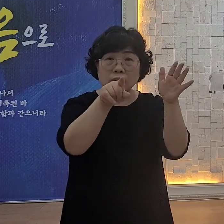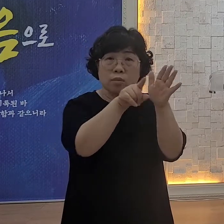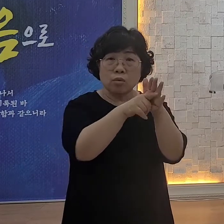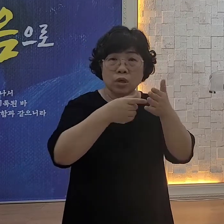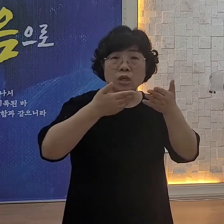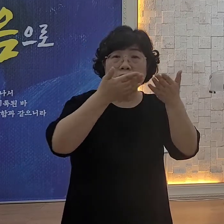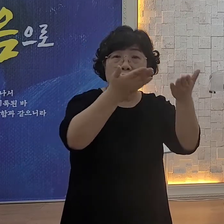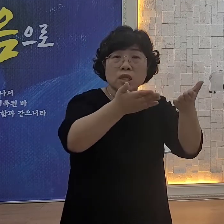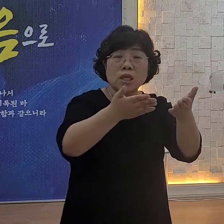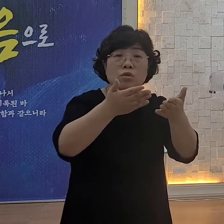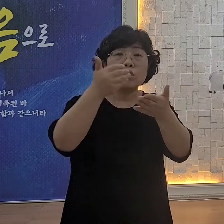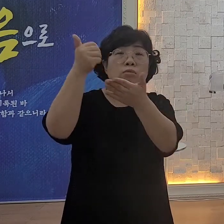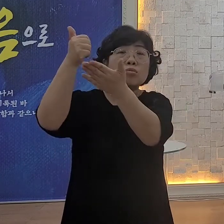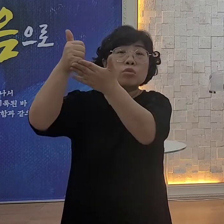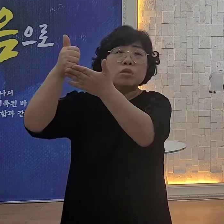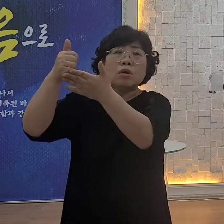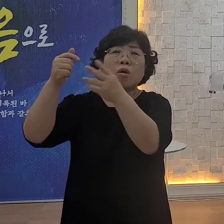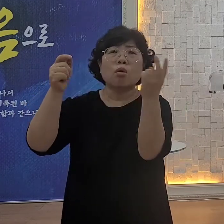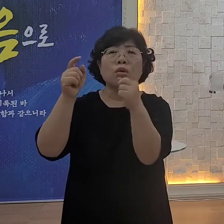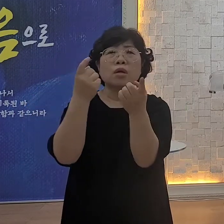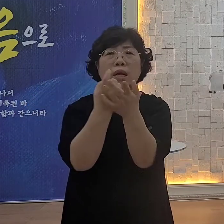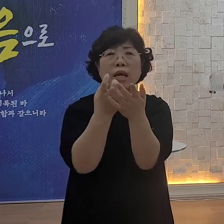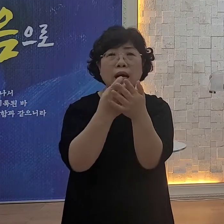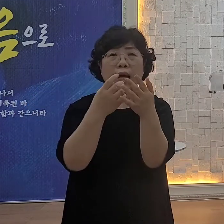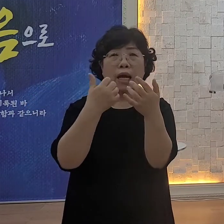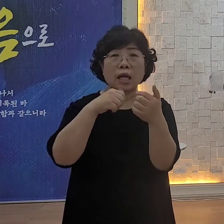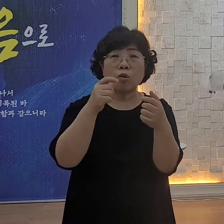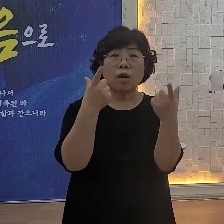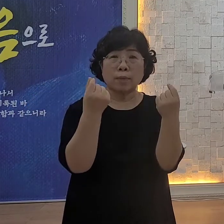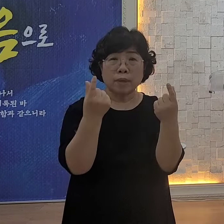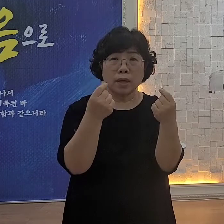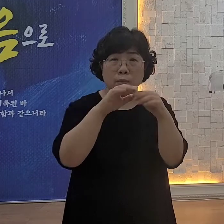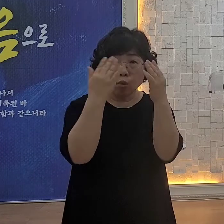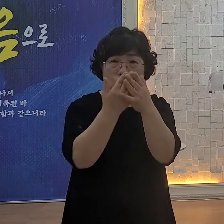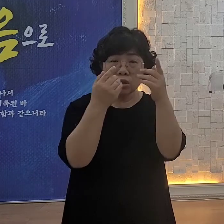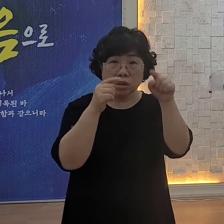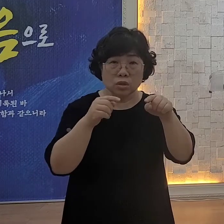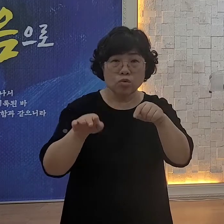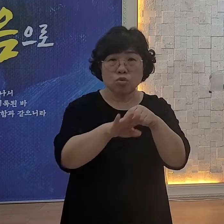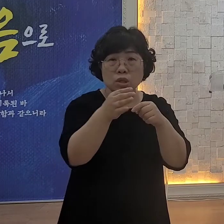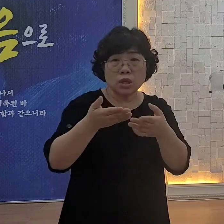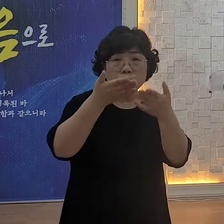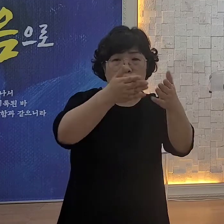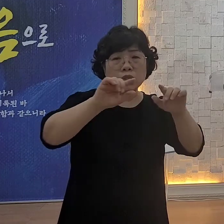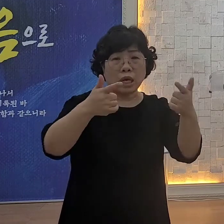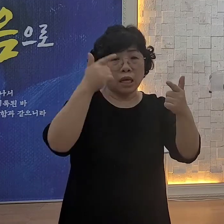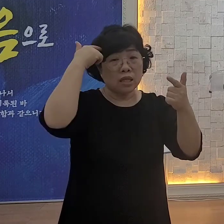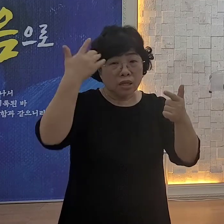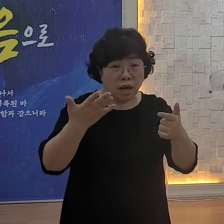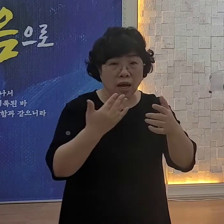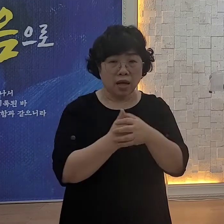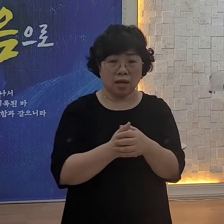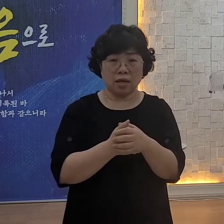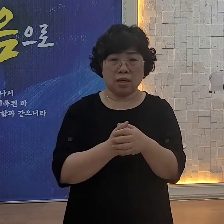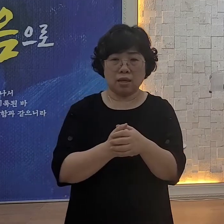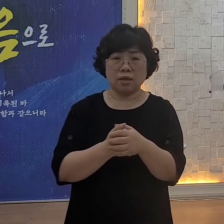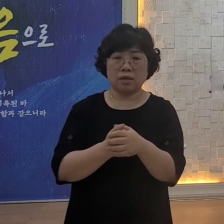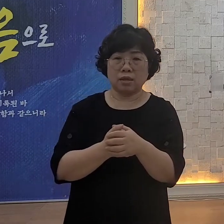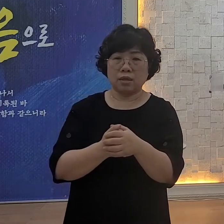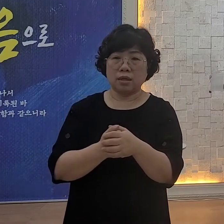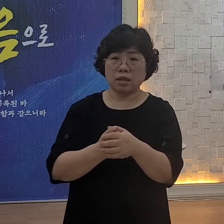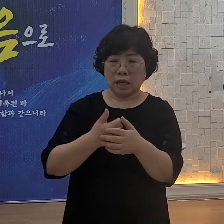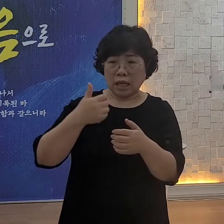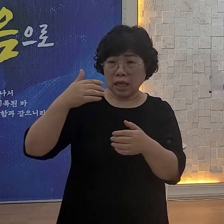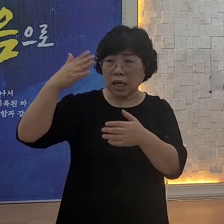모든 사람을 위하여 내주신 이가 어찌 그 아들과 함께 모든 것을 우리에게 주시지 아니하겠느냐.